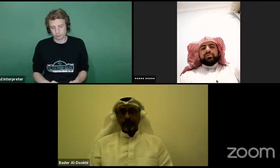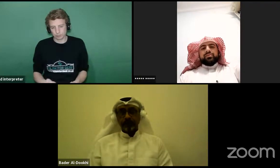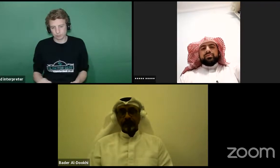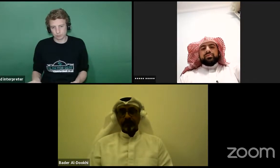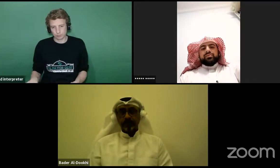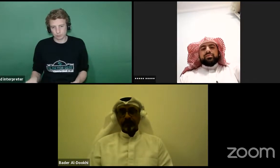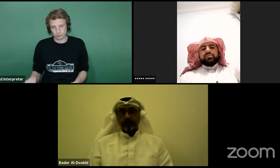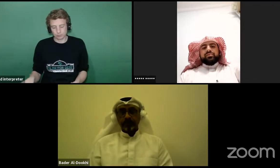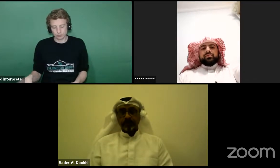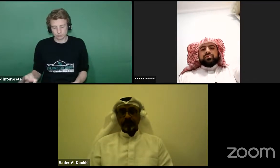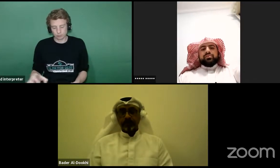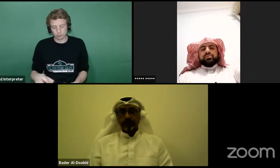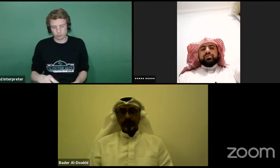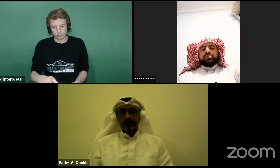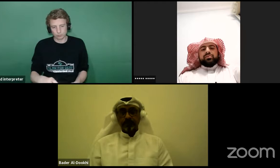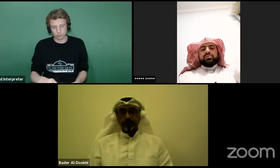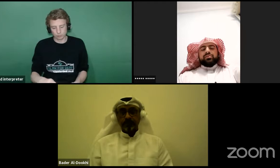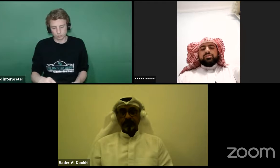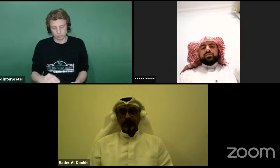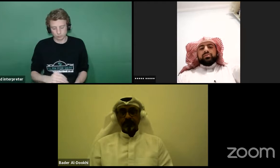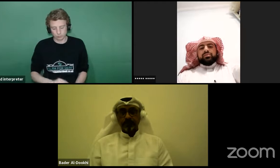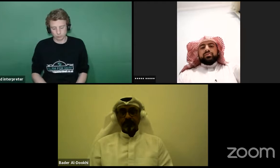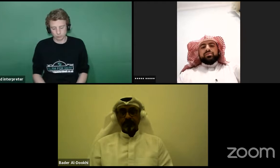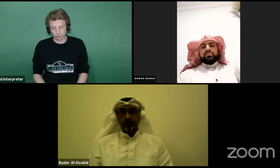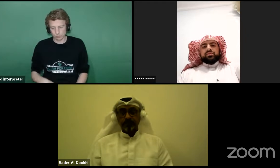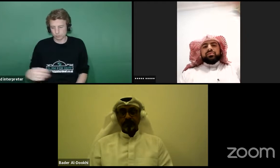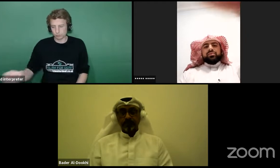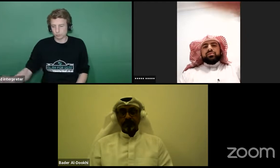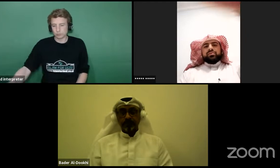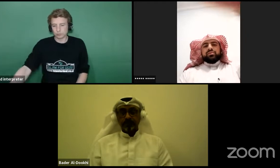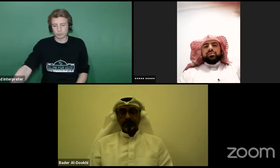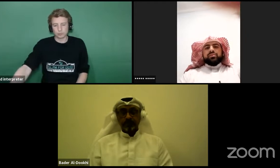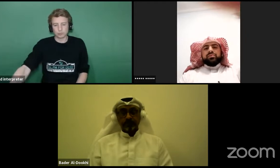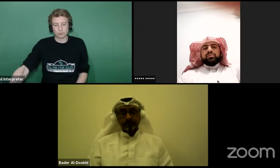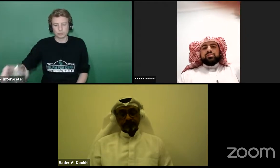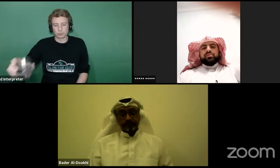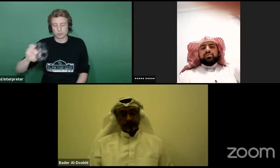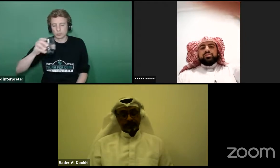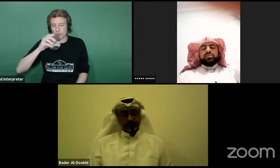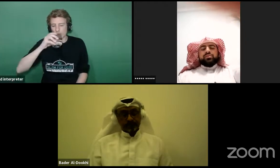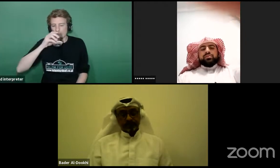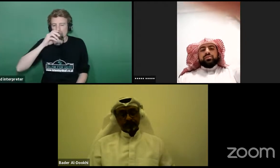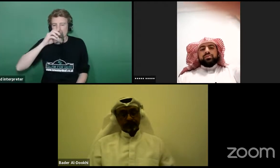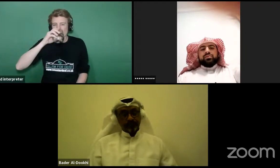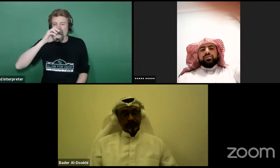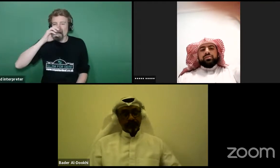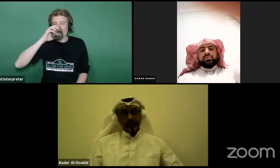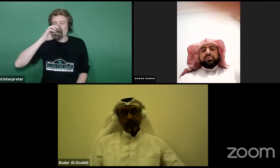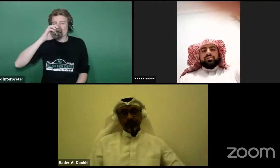دخل. جزاك الله خير. Okay, and Sheikh Muhammad Malik over here.